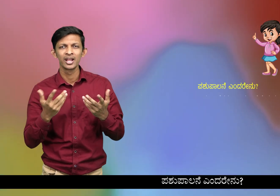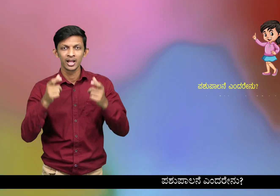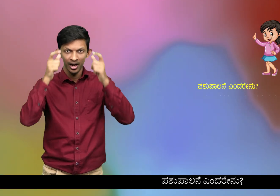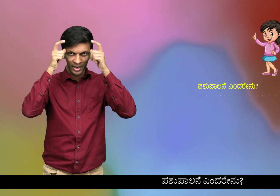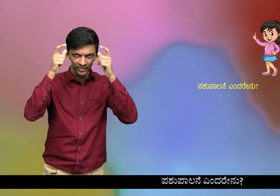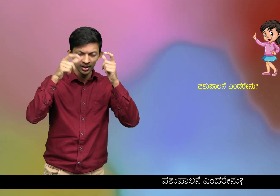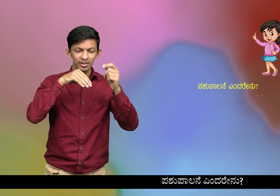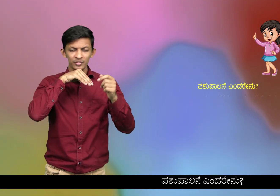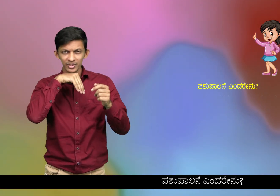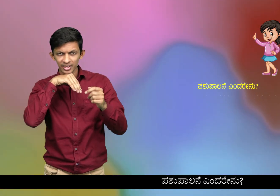ಪಶುಪಾಲನೆ ಎಂದರೇನು?